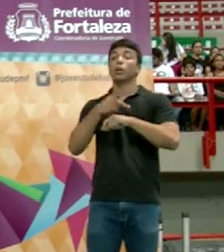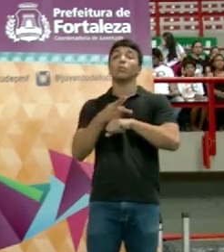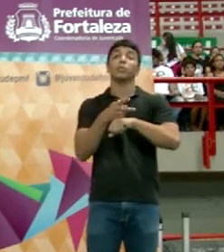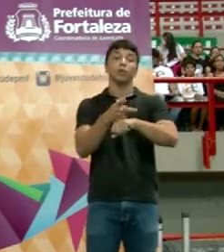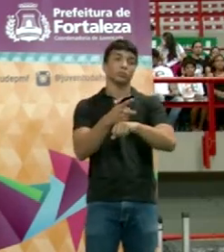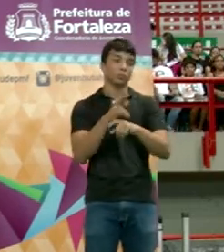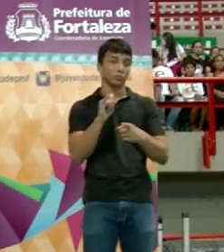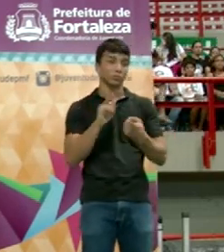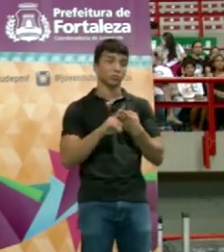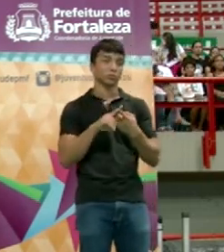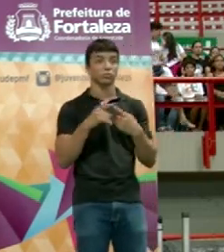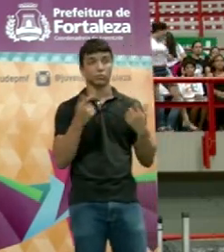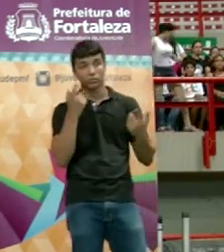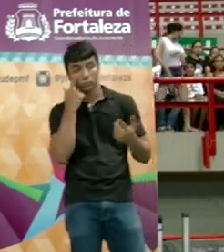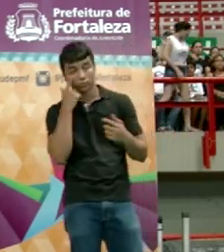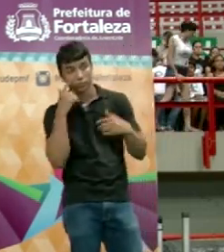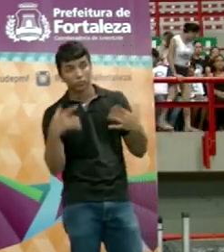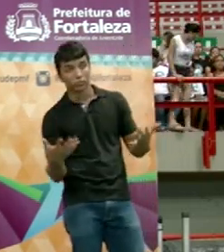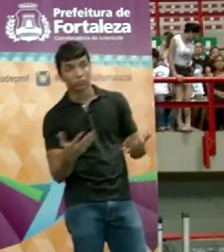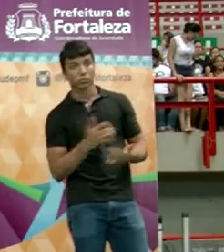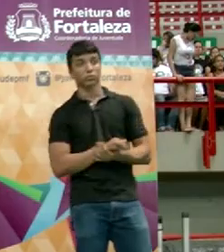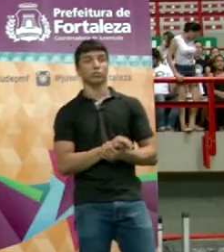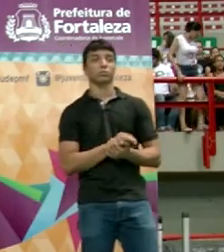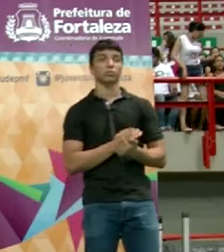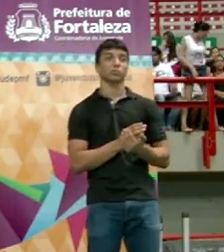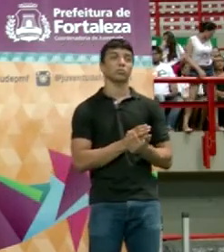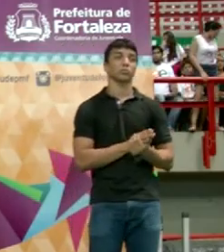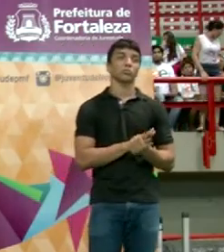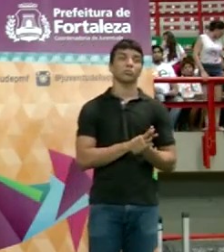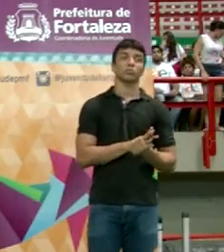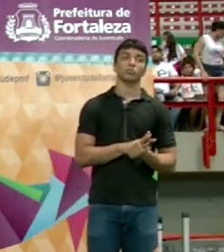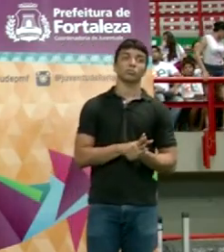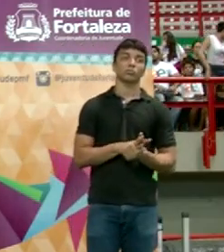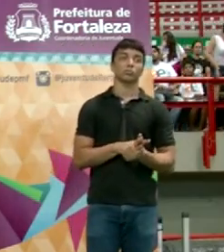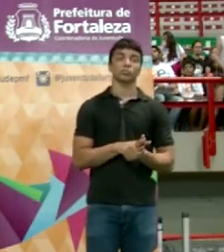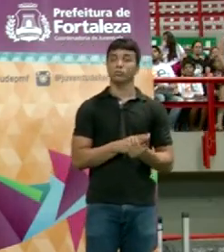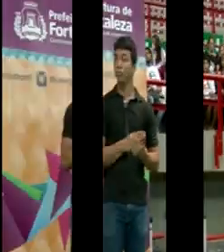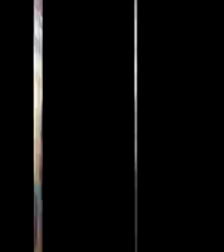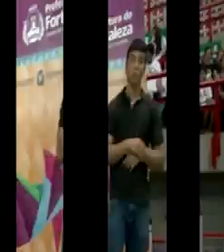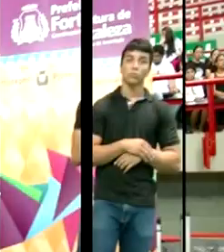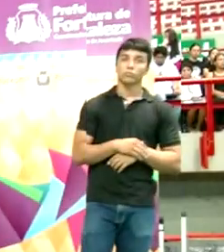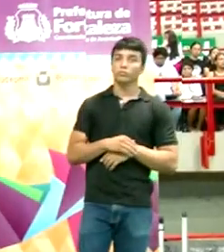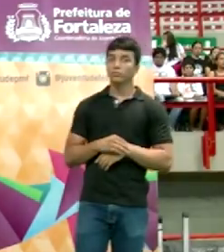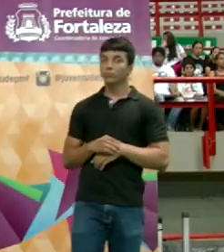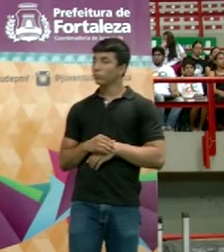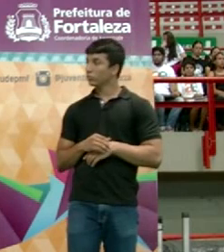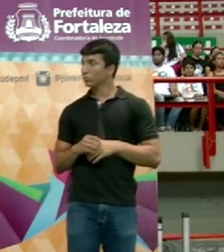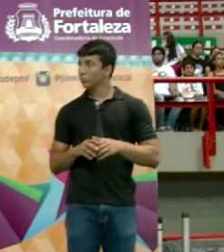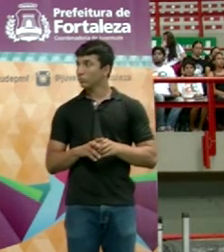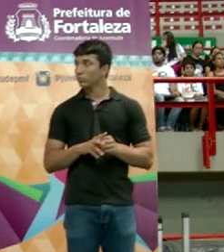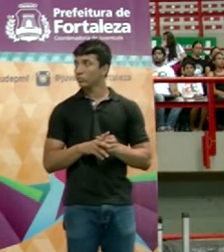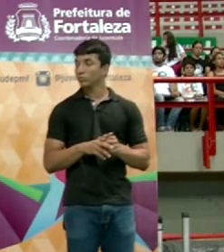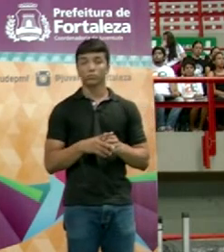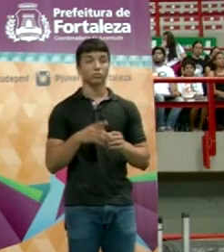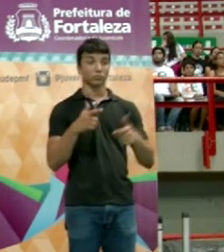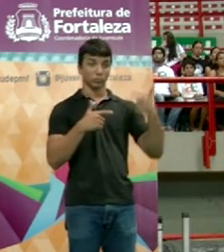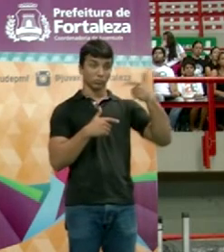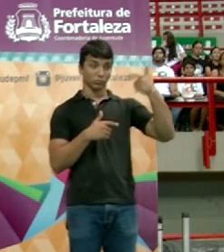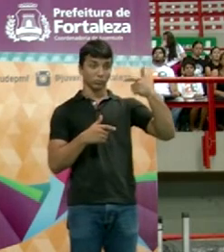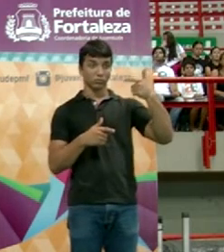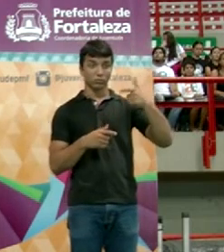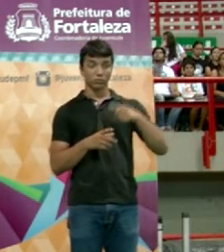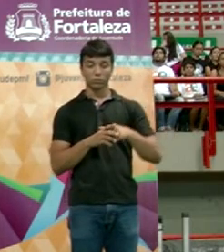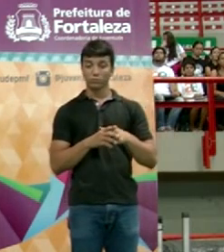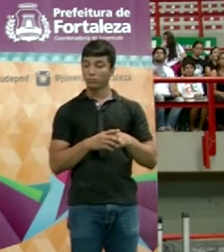desse mês? Isso vai ser, logo vai ser resolvido, tá certo? Uma duvidazinha que foi dada aqui, a todo pedido, na segunda questão, né? A